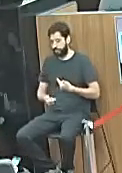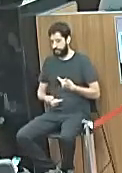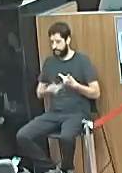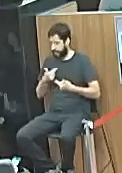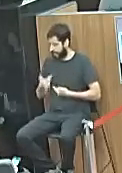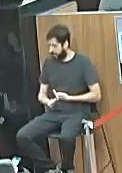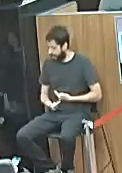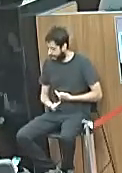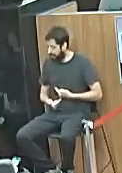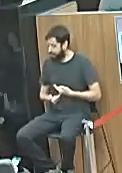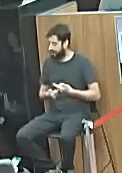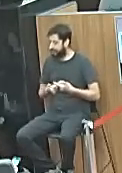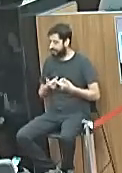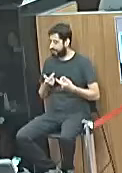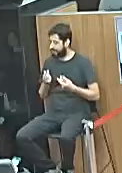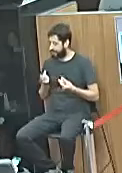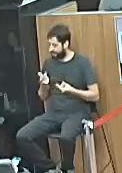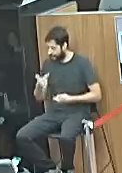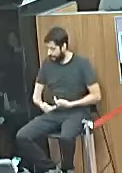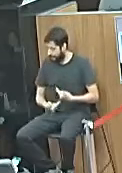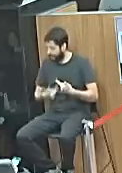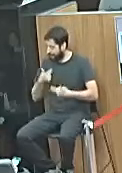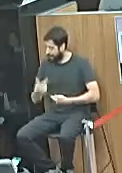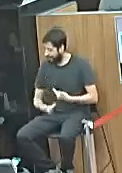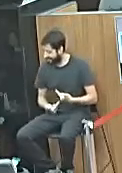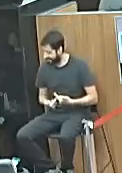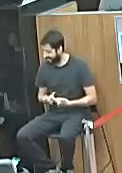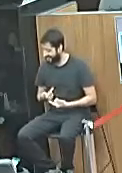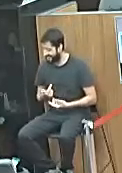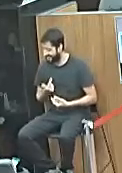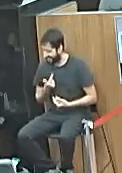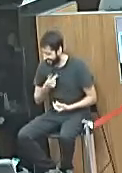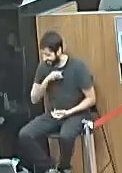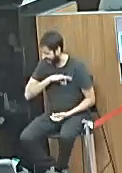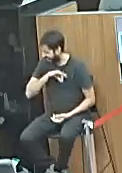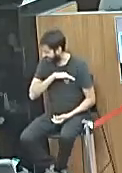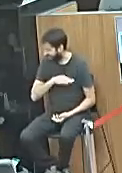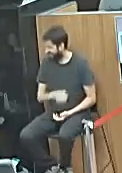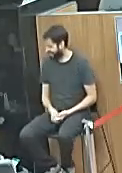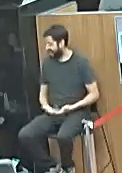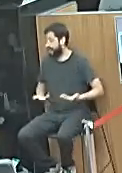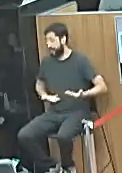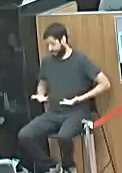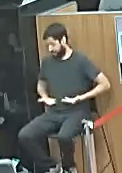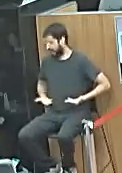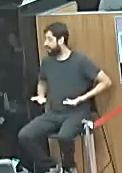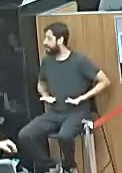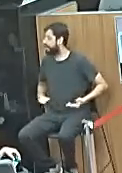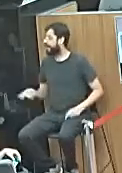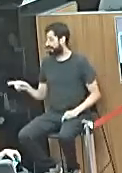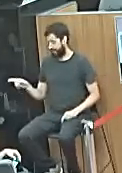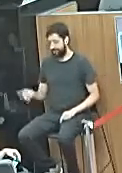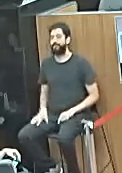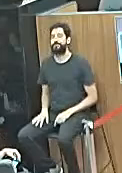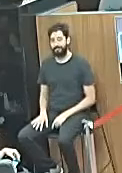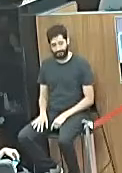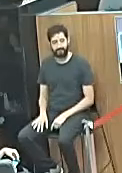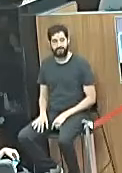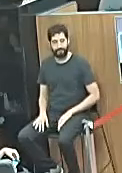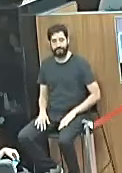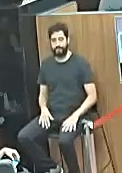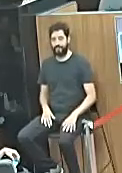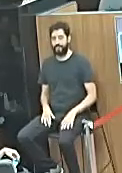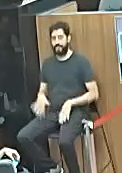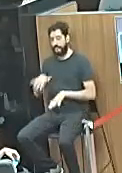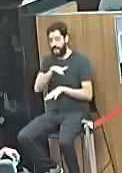é o nosso tema como foi dito é trabalho emprego e renda da